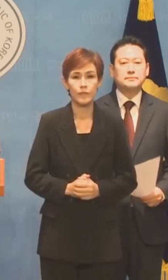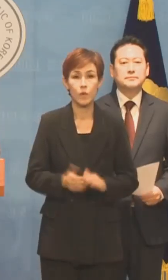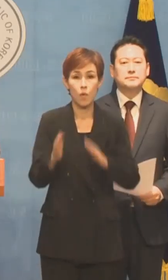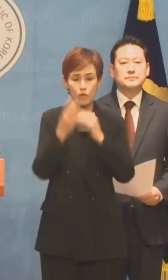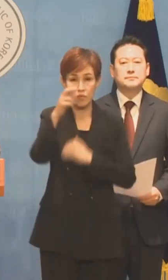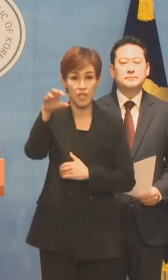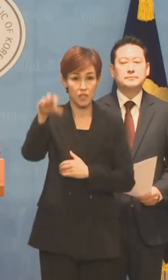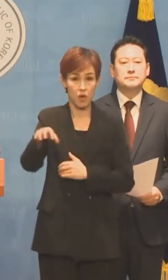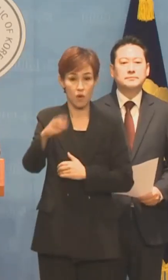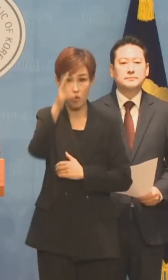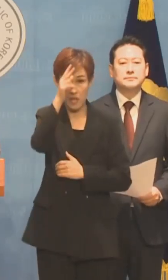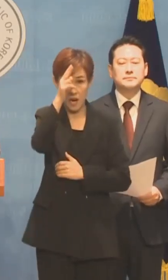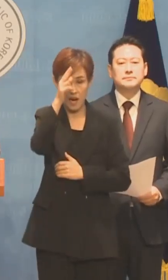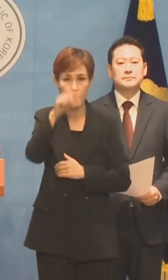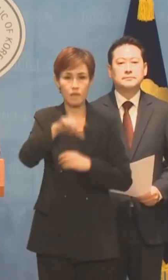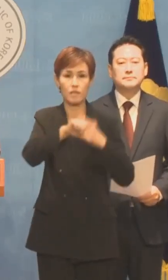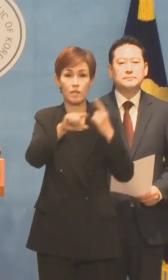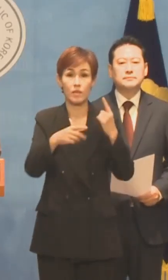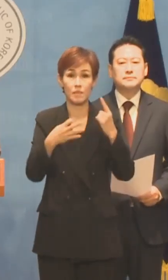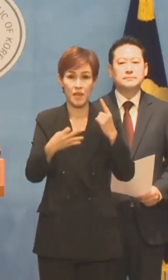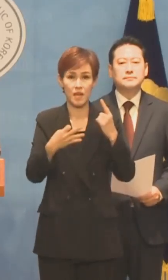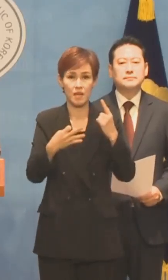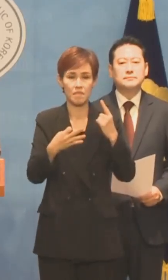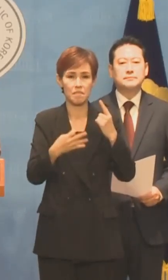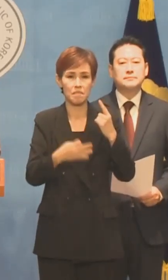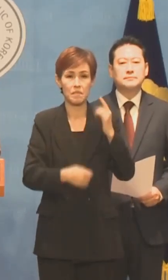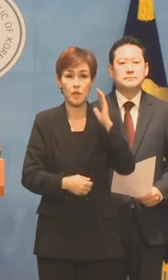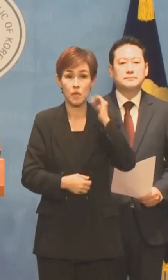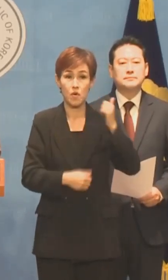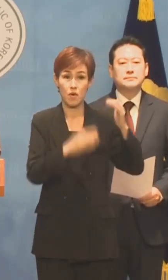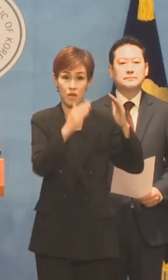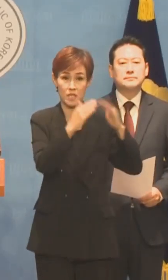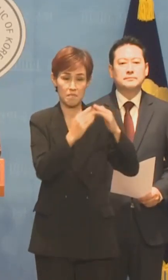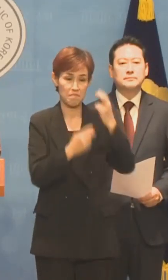공수처와 경찰이 지난 14일 관저 경호를 맡고 있는